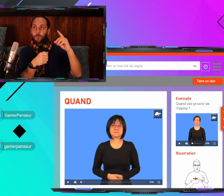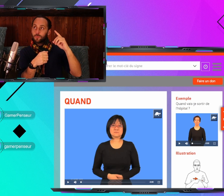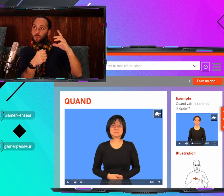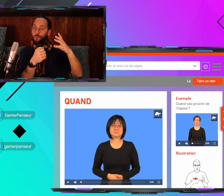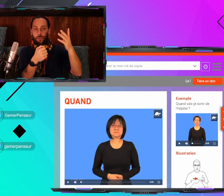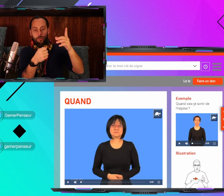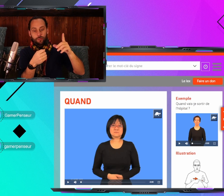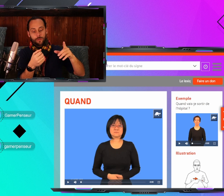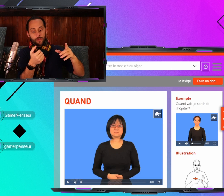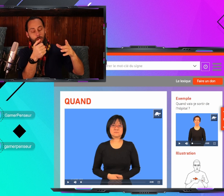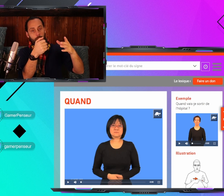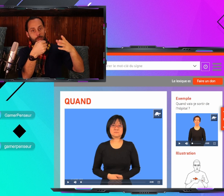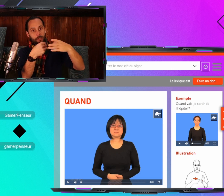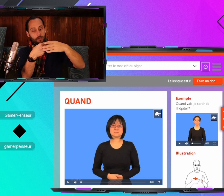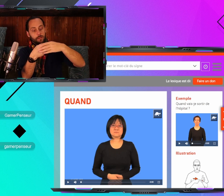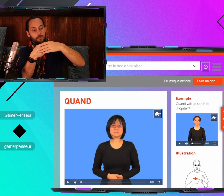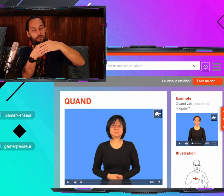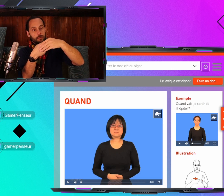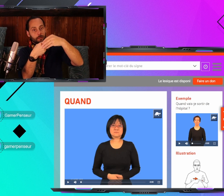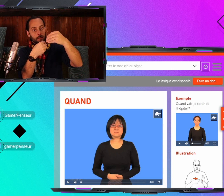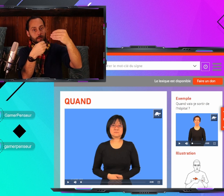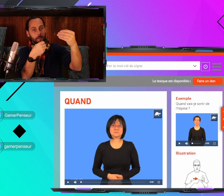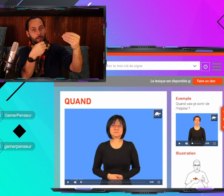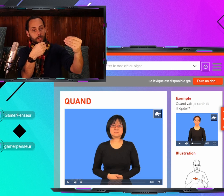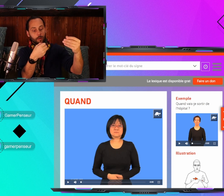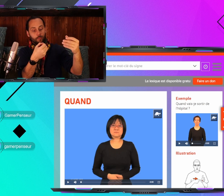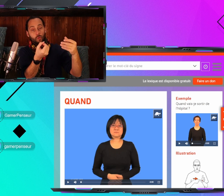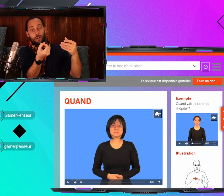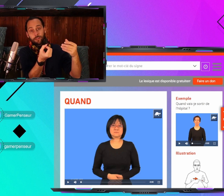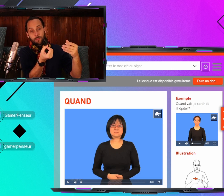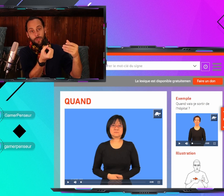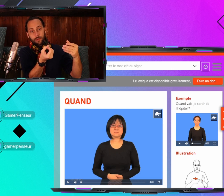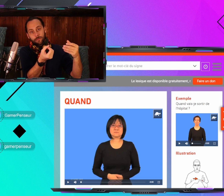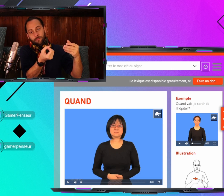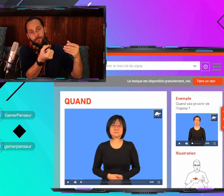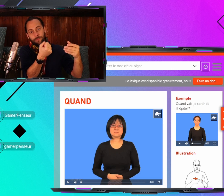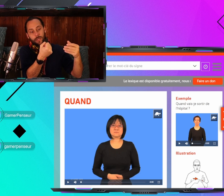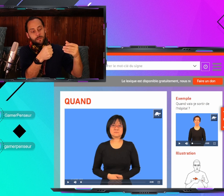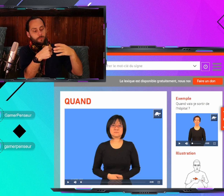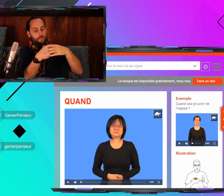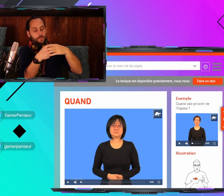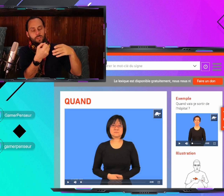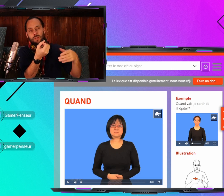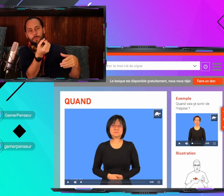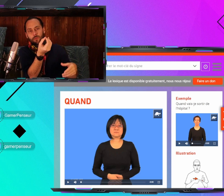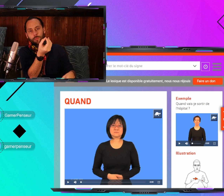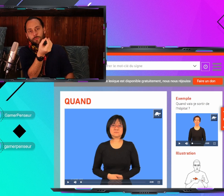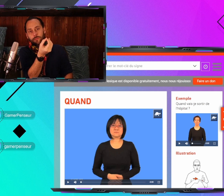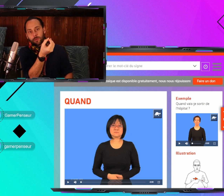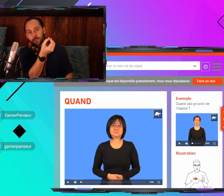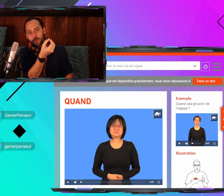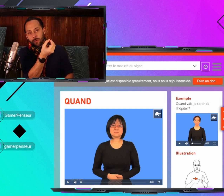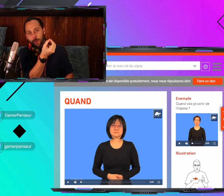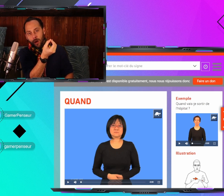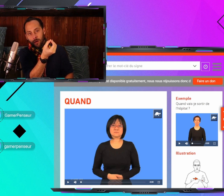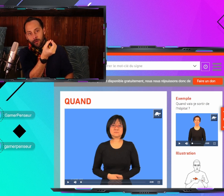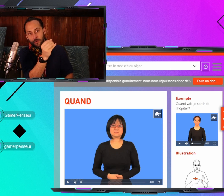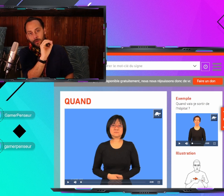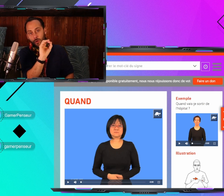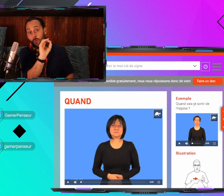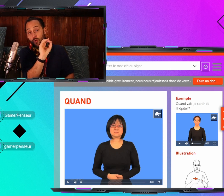Non, faut pas que je me trompe. Ouais, non, c'est juste. C'est un point fermé. Presque. Il n'est pas complètement fermé. C'est